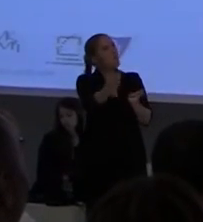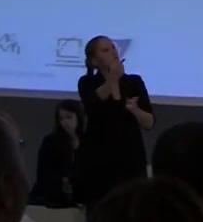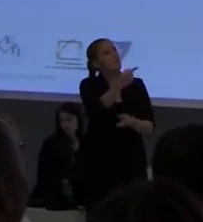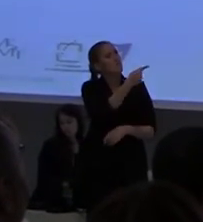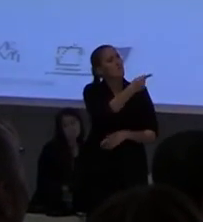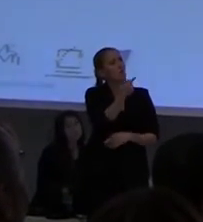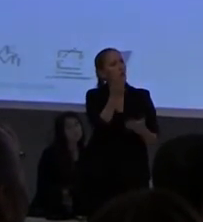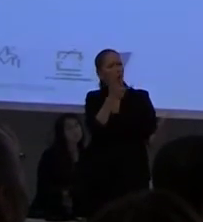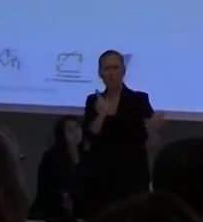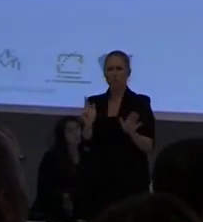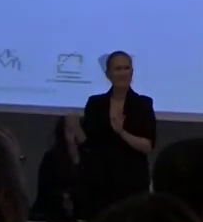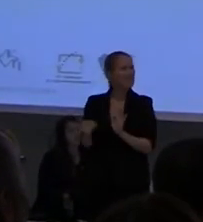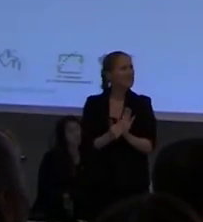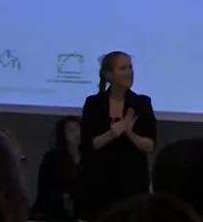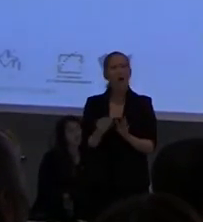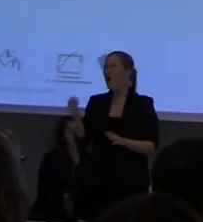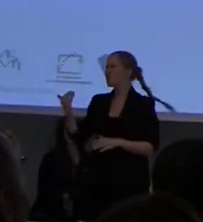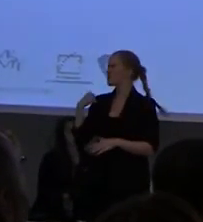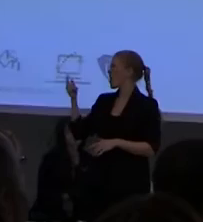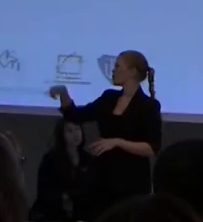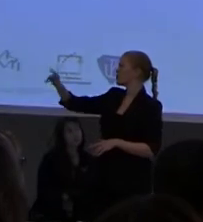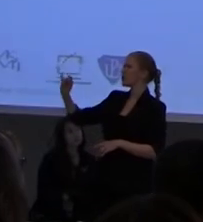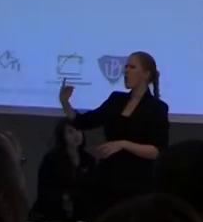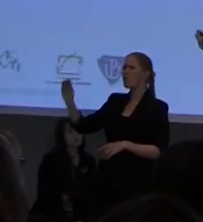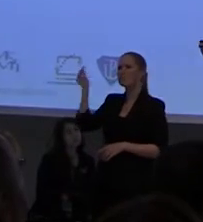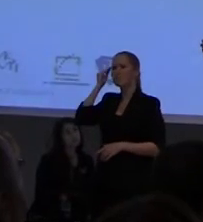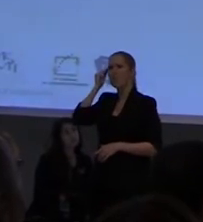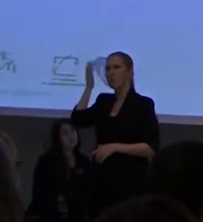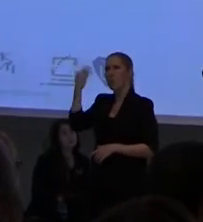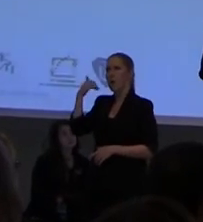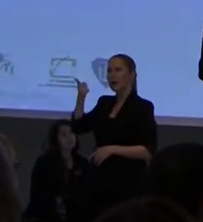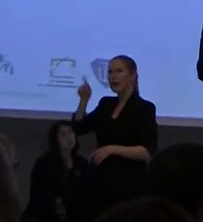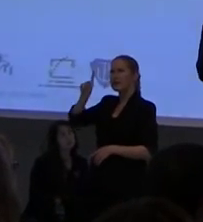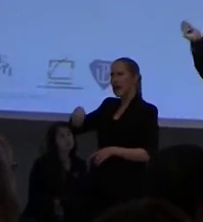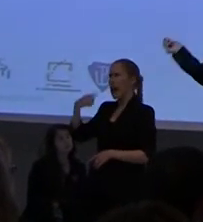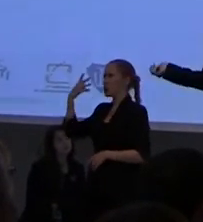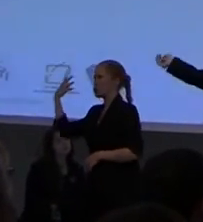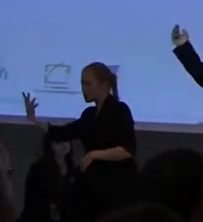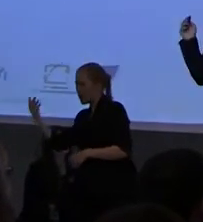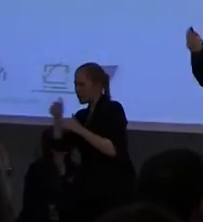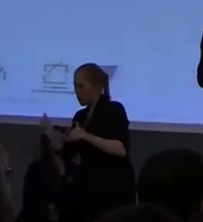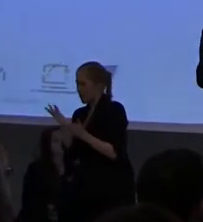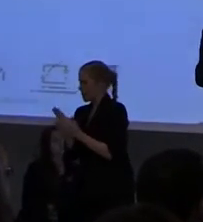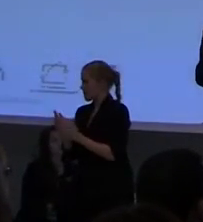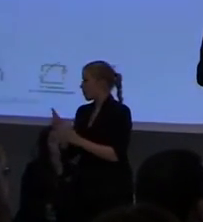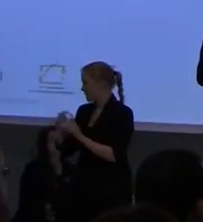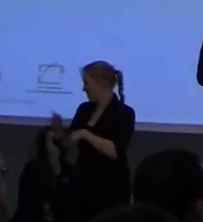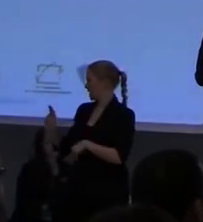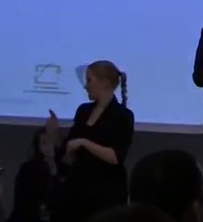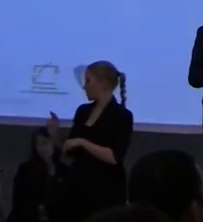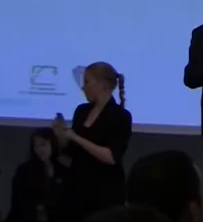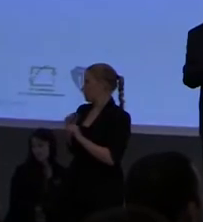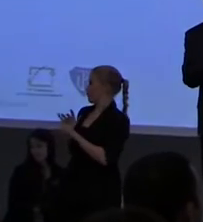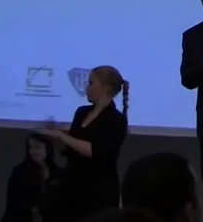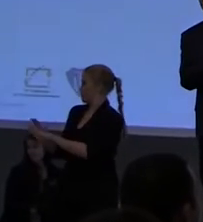kdy tady svítilo 1,4 milionů, ale ty časy jsou pryč, má to taky nějaké důsledky. A to, proč jsem